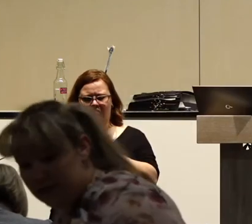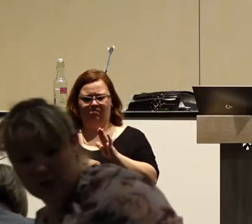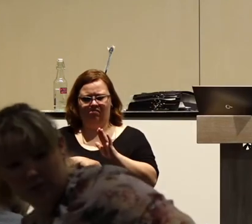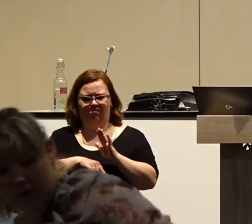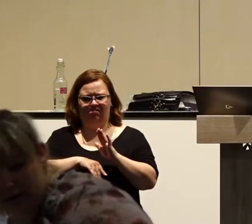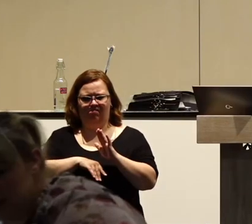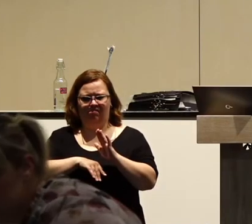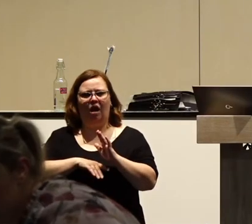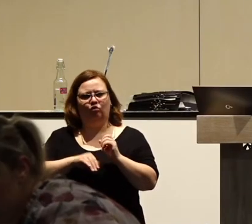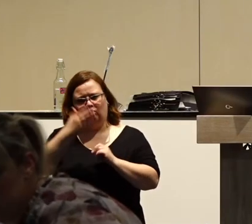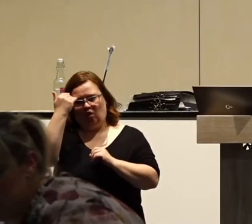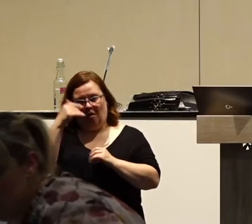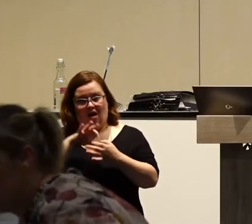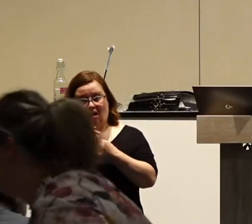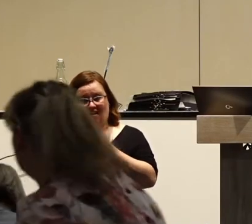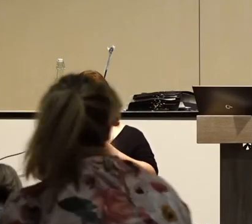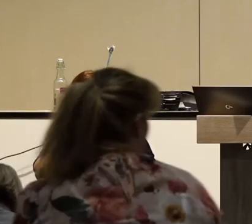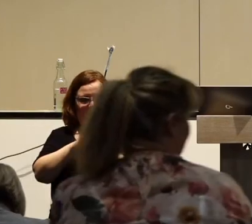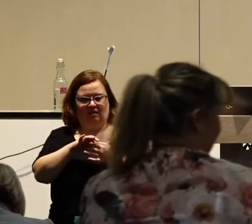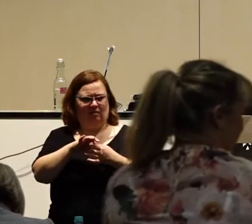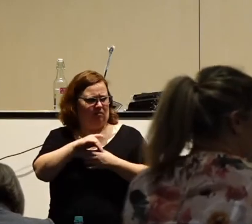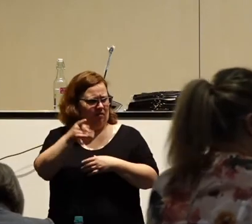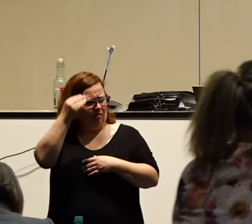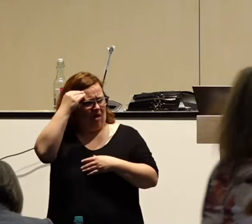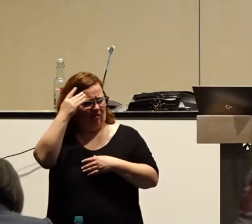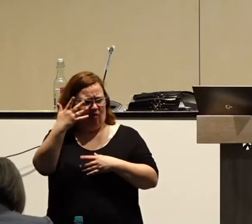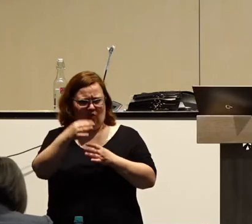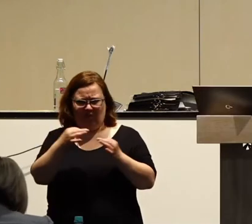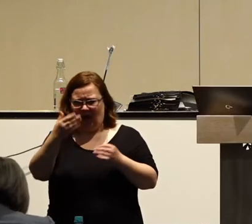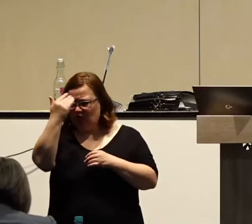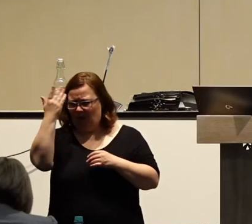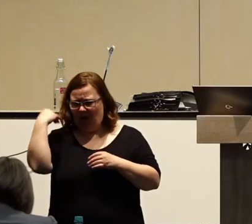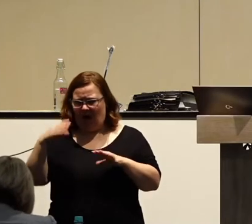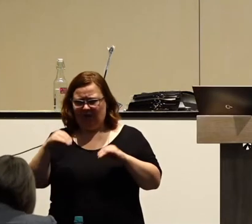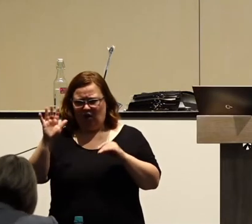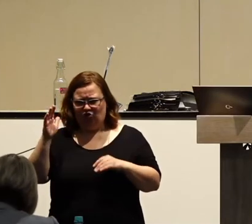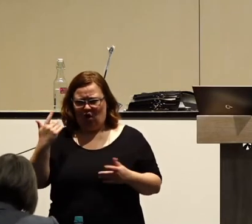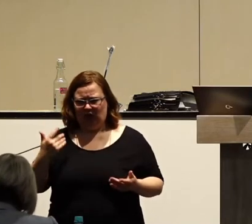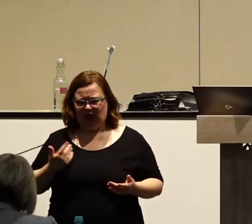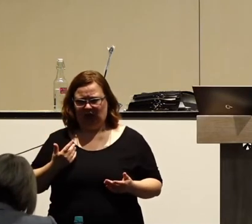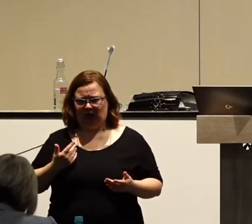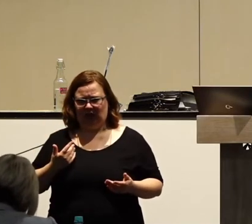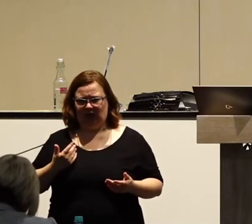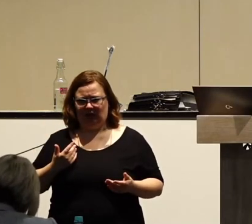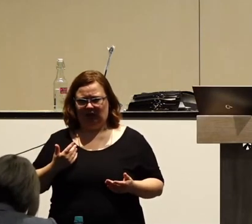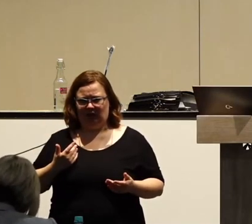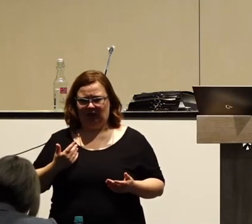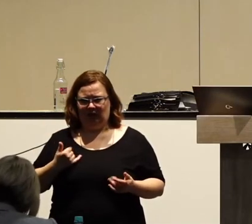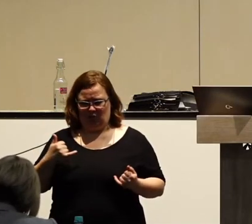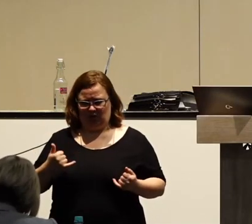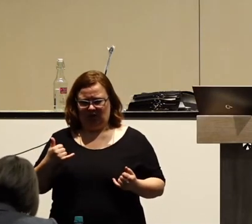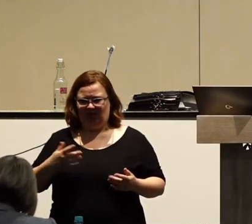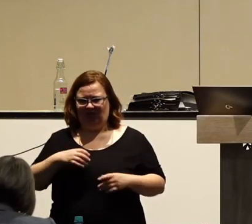es sich doch sehr auf den Sommer. Haben Sie eigentlich gemerkt, dass vor 5 Tagen Sommeranfang war? Die Sonne ist jetzt mittags